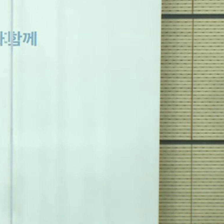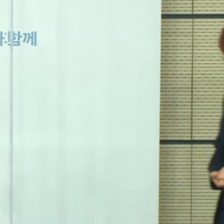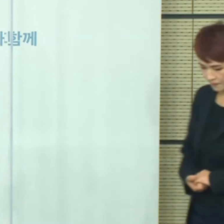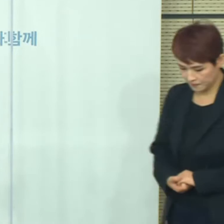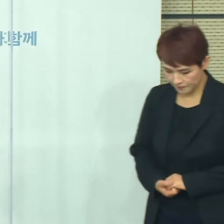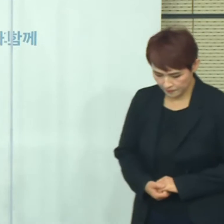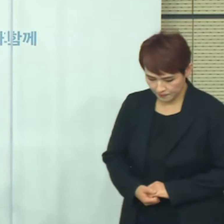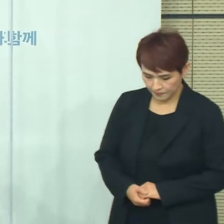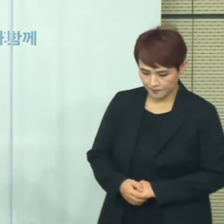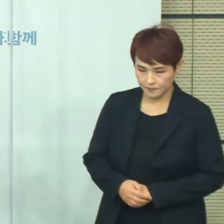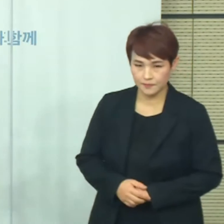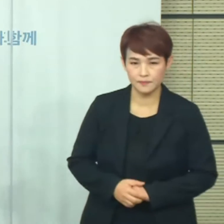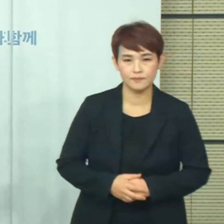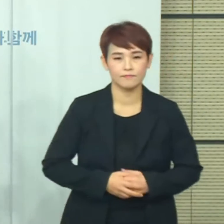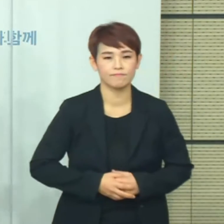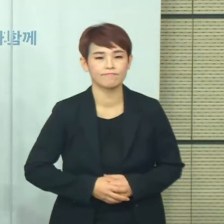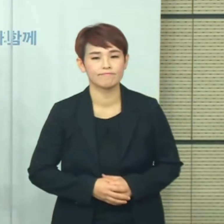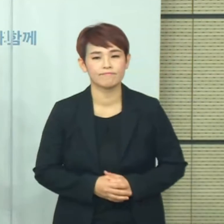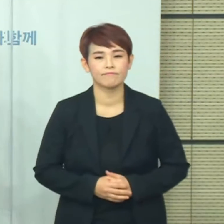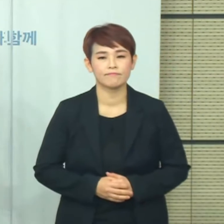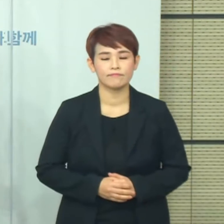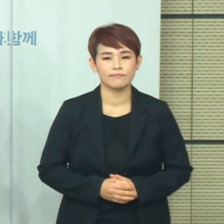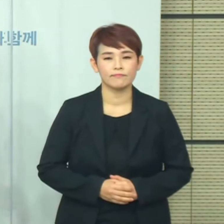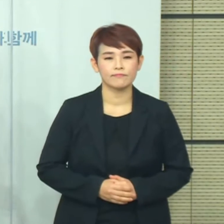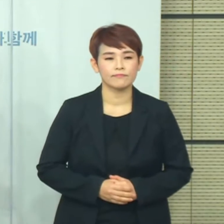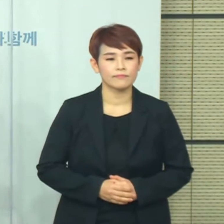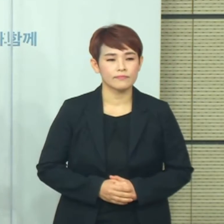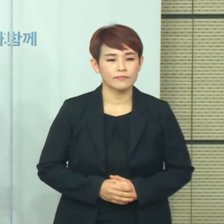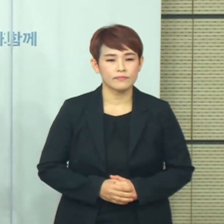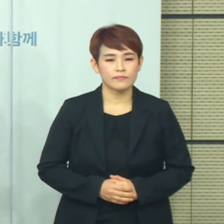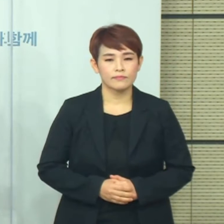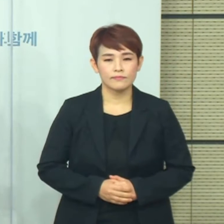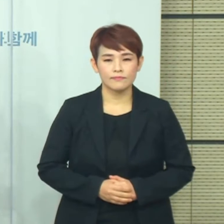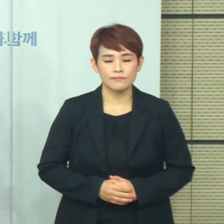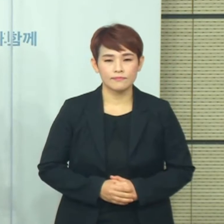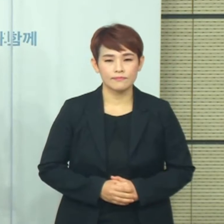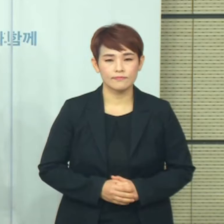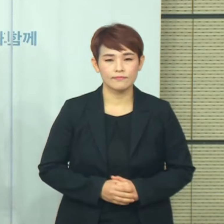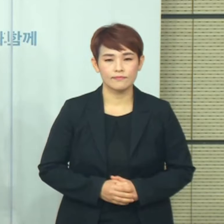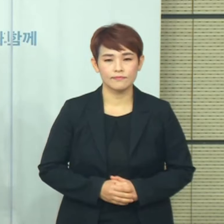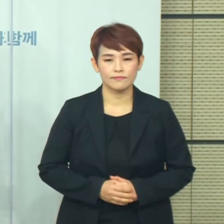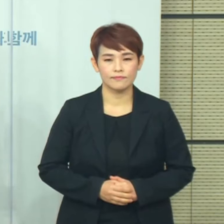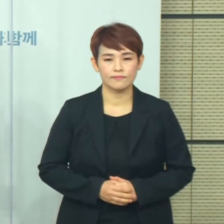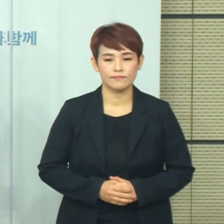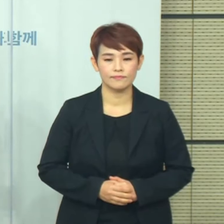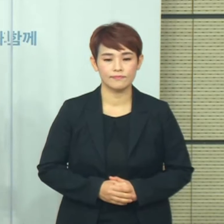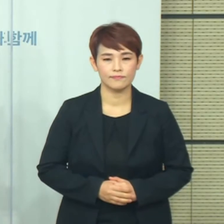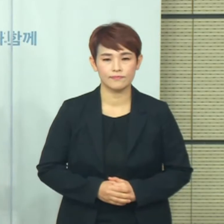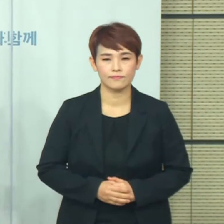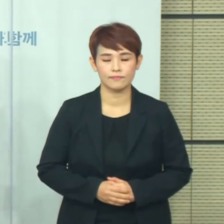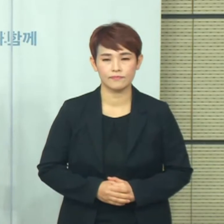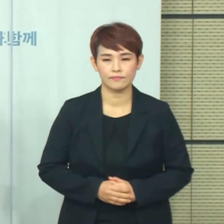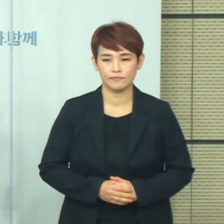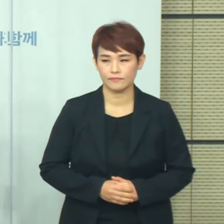윤태호 중앙사고수습본부 방역총괄반장이 코로나19 대응 방안 등을 설명하겠습니다.